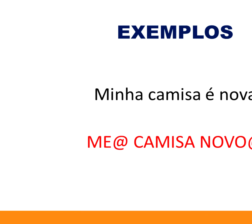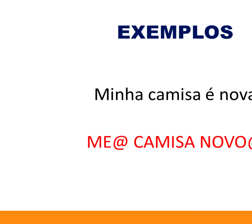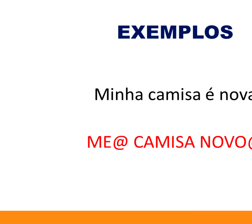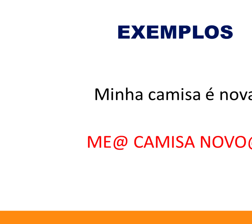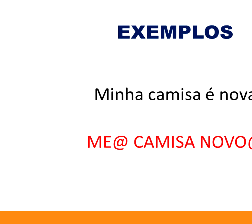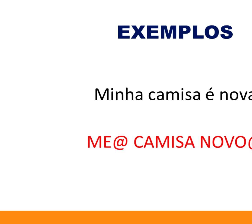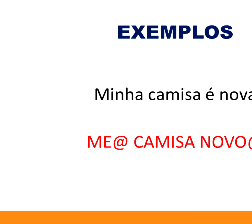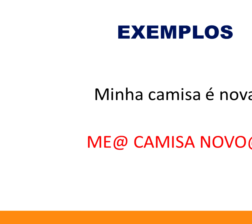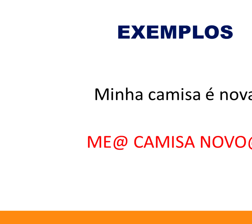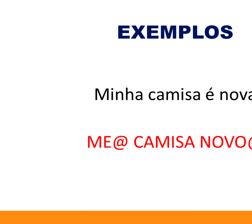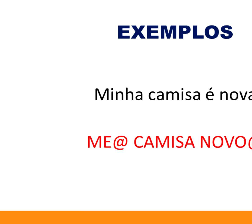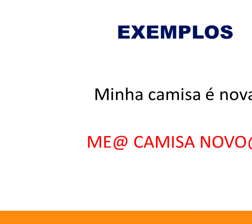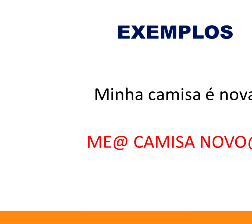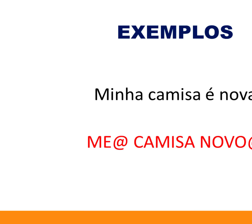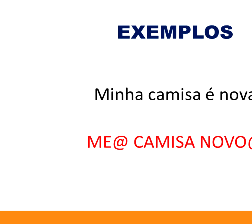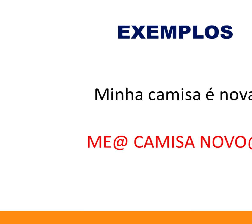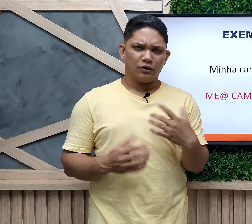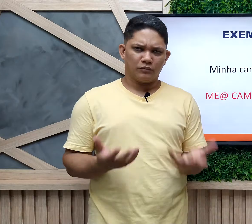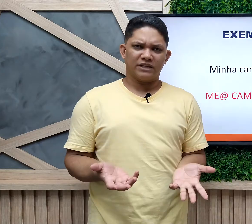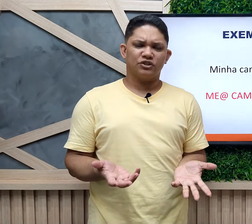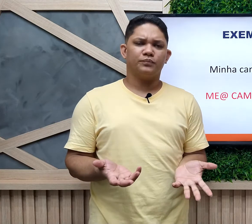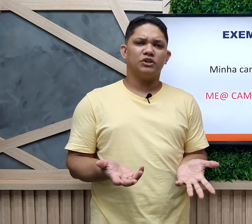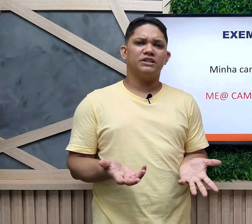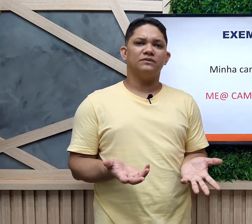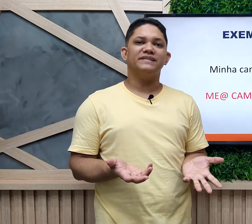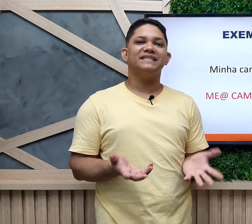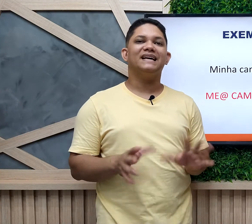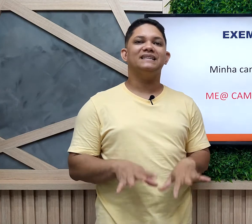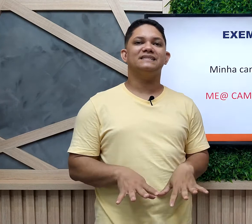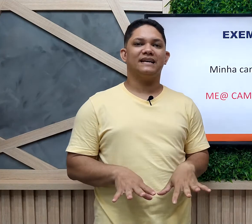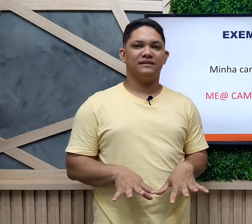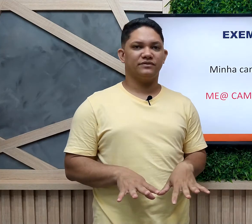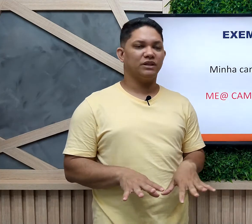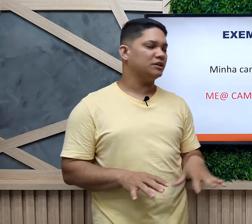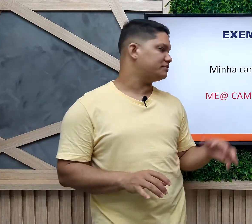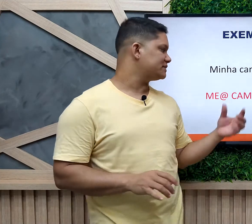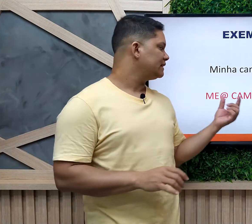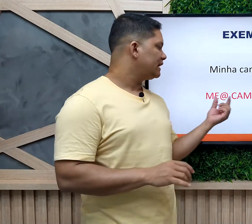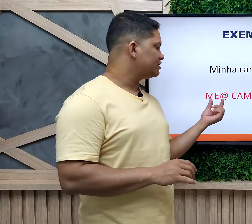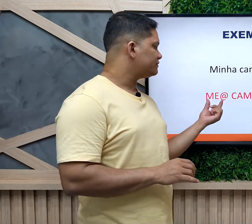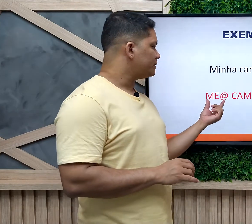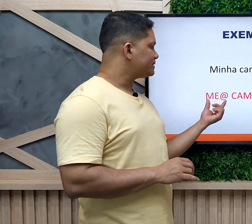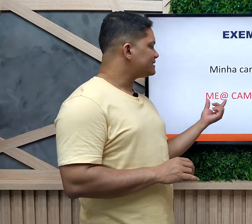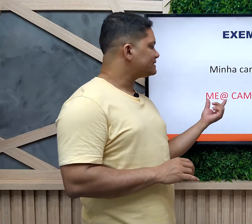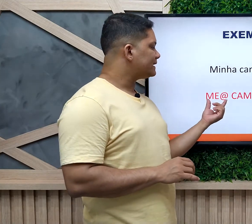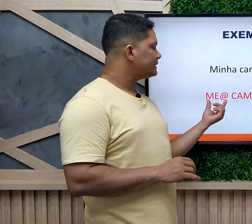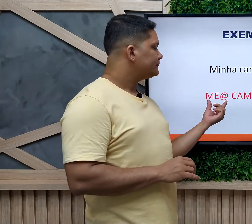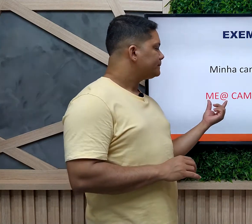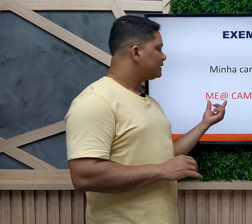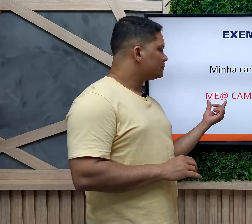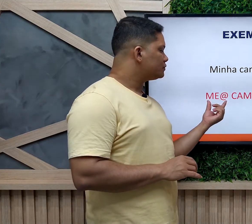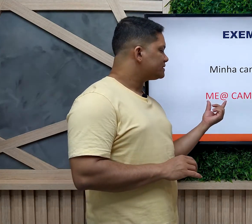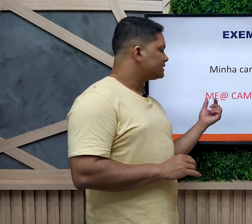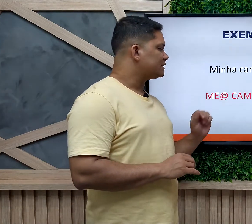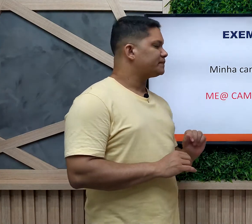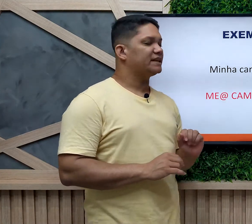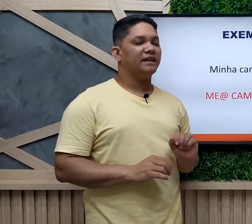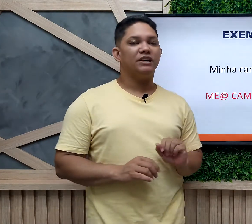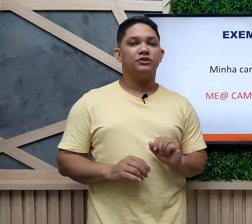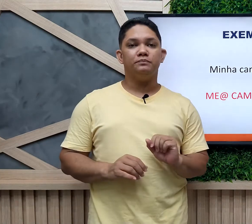minha camisa é nova. Como é que a gente pode, então, sinalizar isso em Libras? A gente vai precisar, então, dos sinais para a ideia de